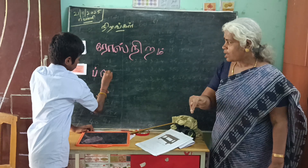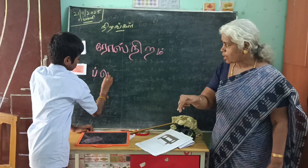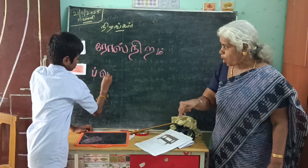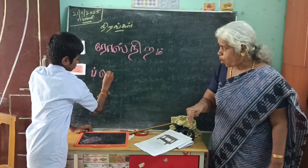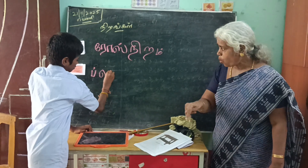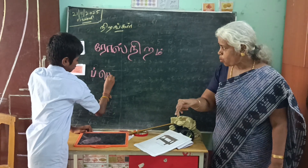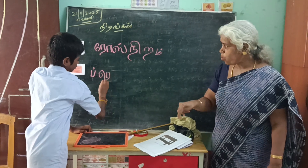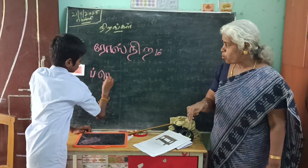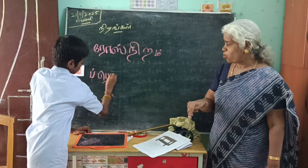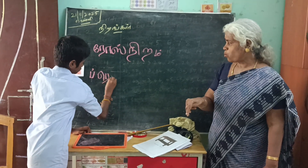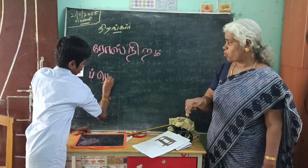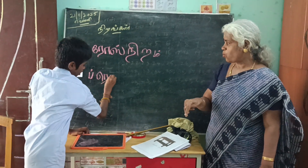ரவ்.